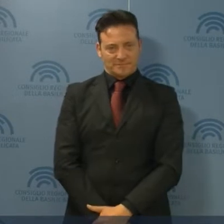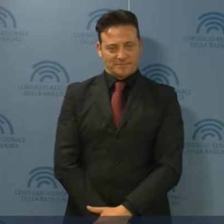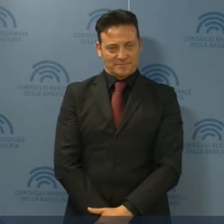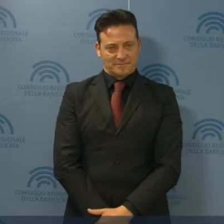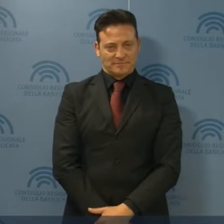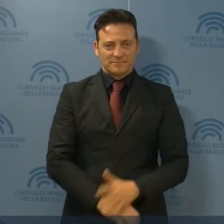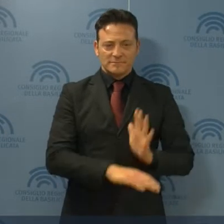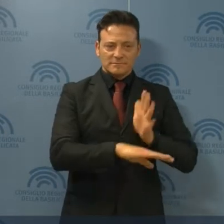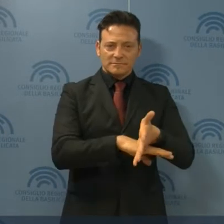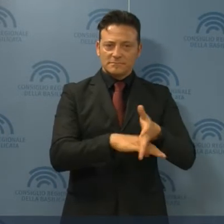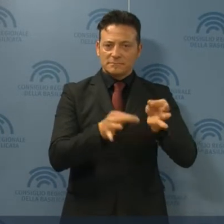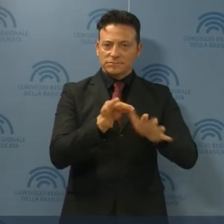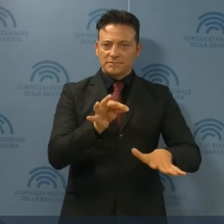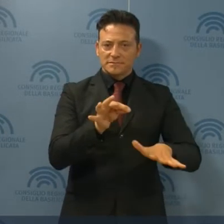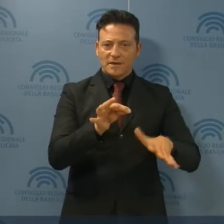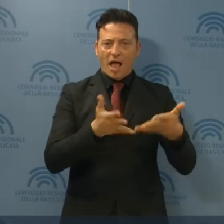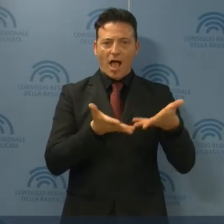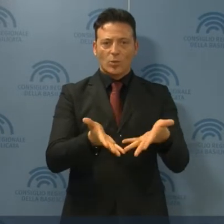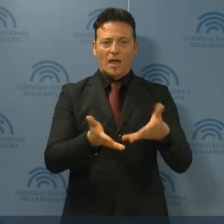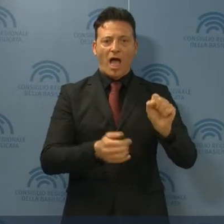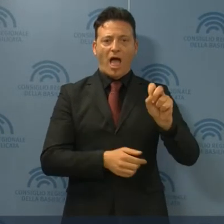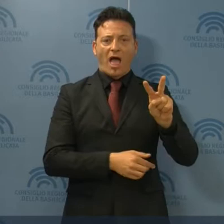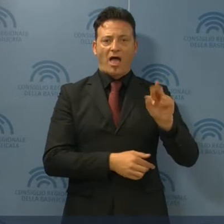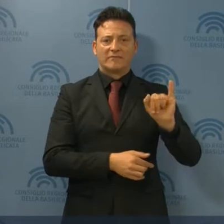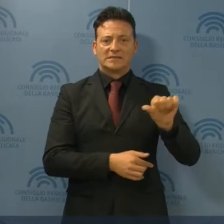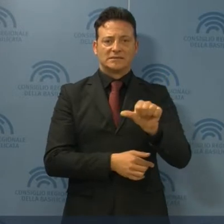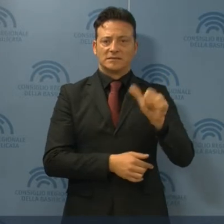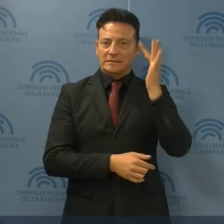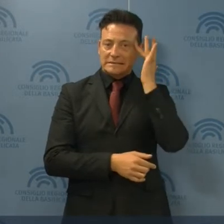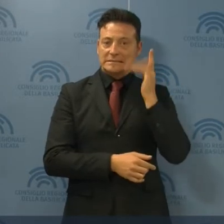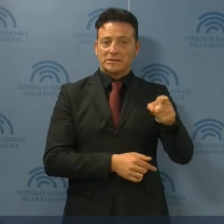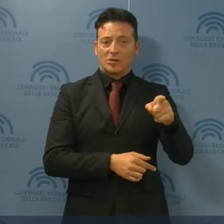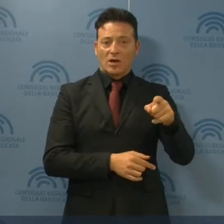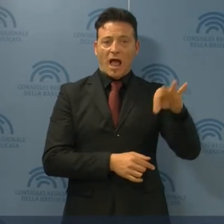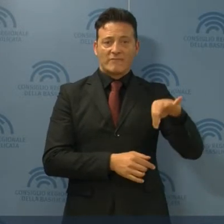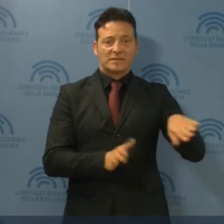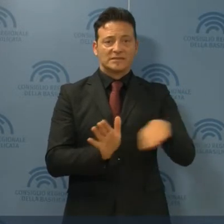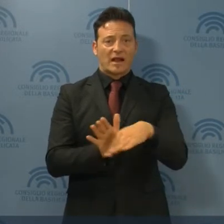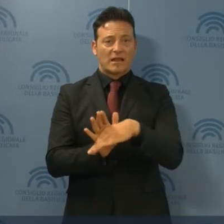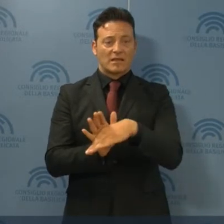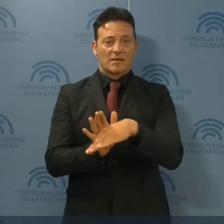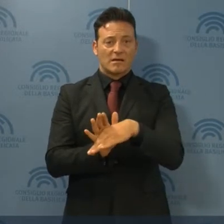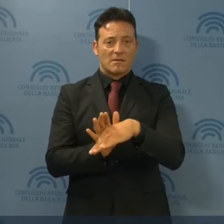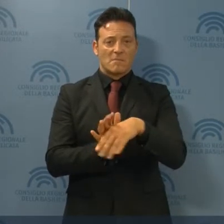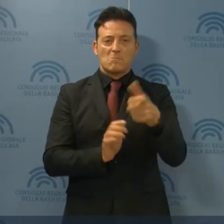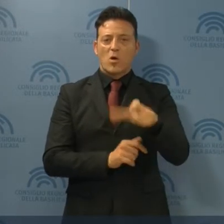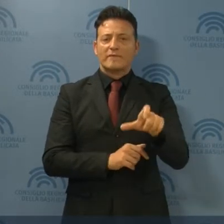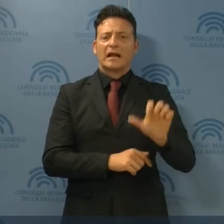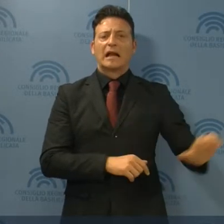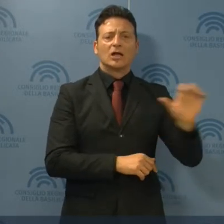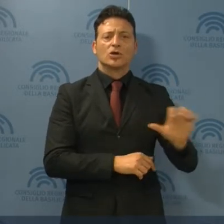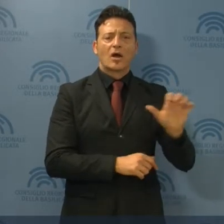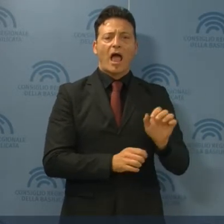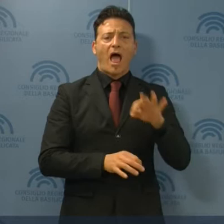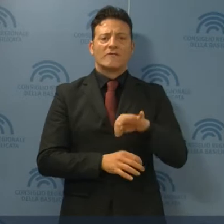intervenire tempestivamente in aiuto della vis che rischia di essere sfrattata dalla sede di potenza perché la regione non